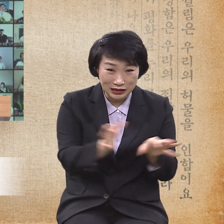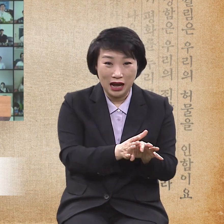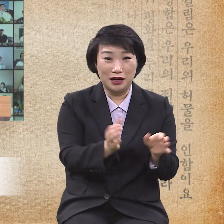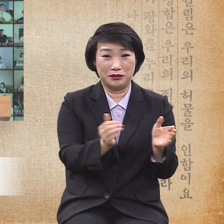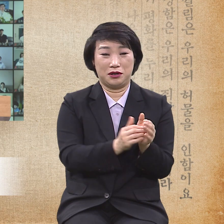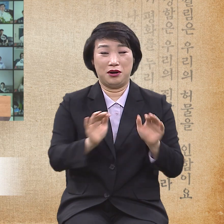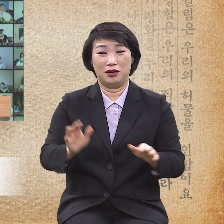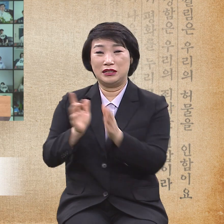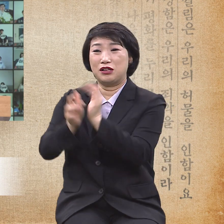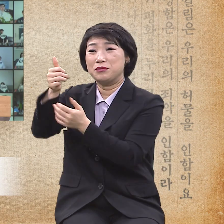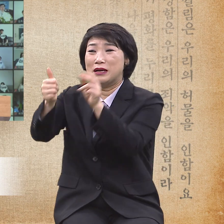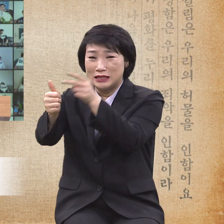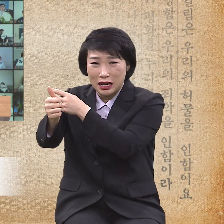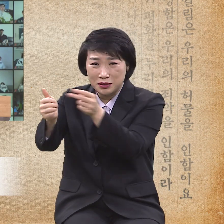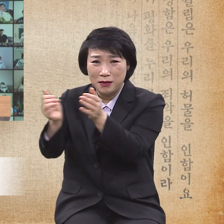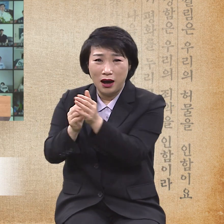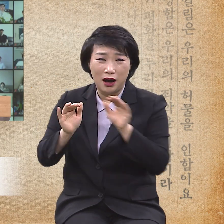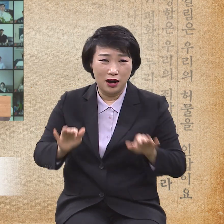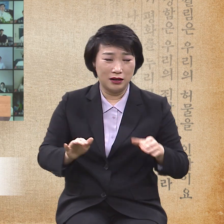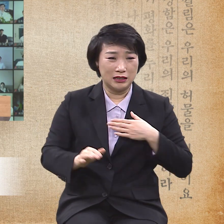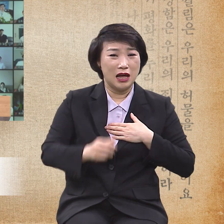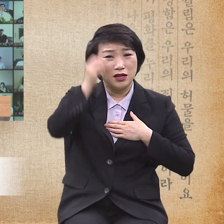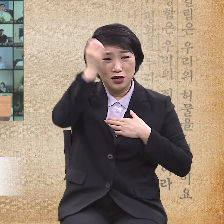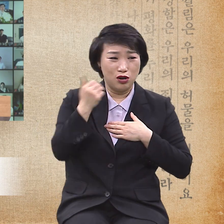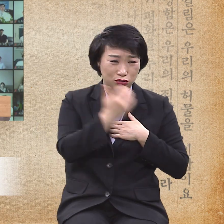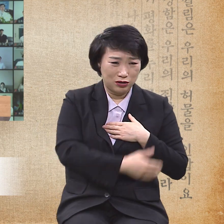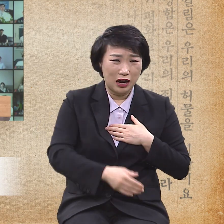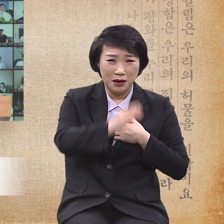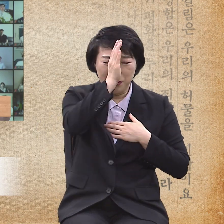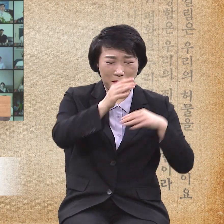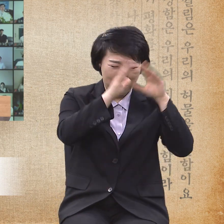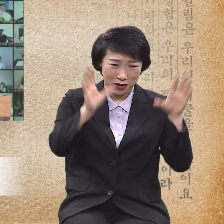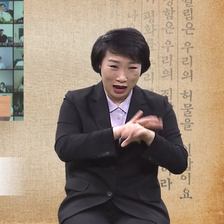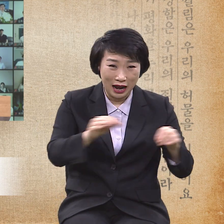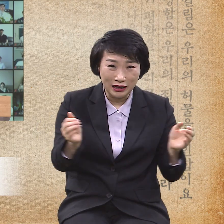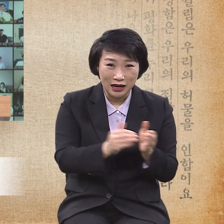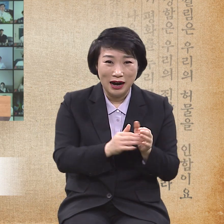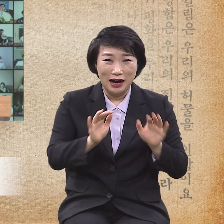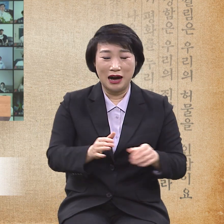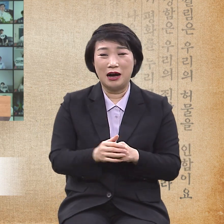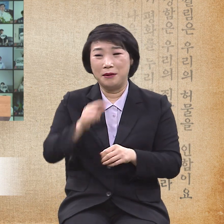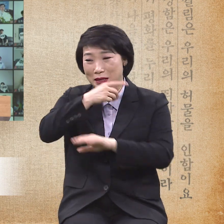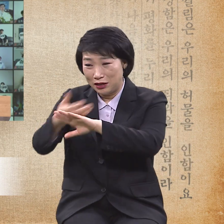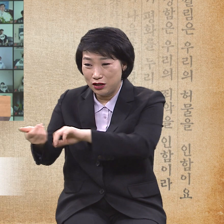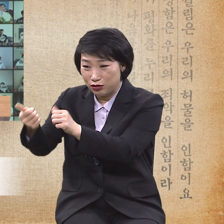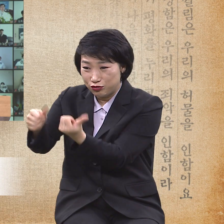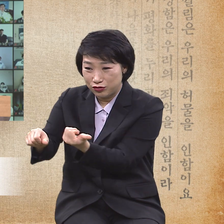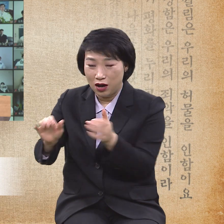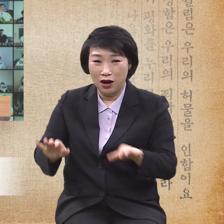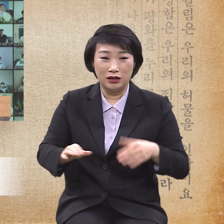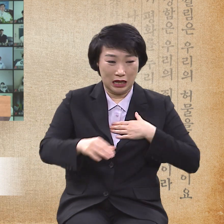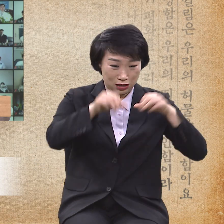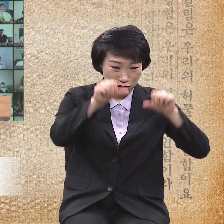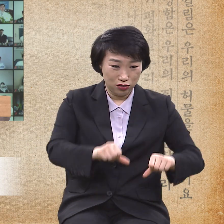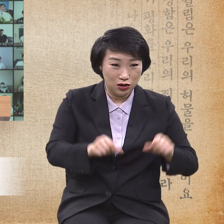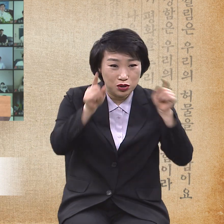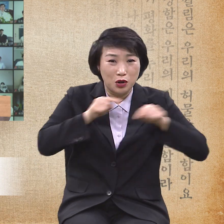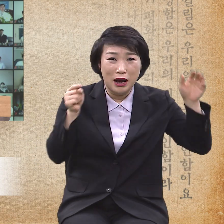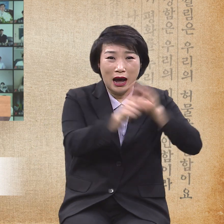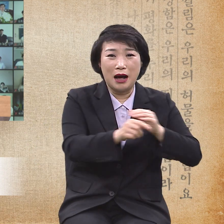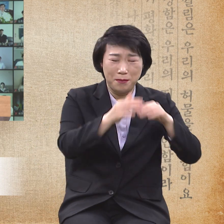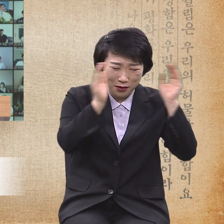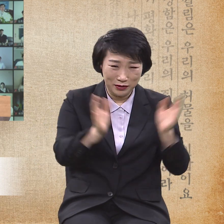사라졌고 그가 채찍에 맞음으로 영육간의 질병은 파괴되었고 피 흘려 죽으심으로 저주받아 지옥